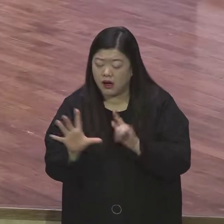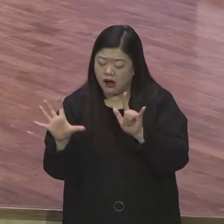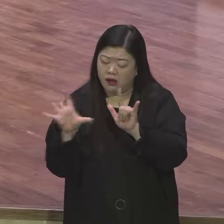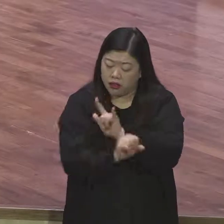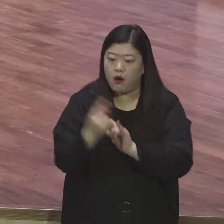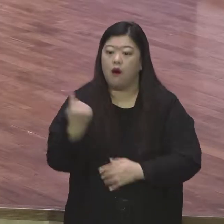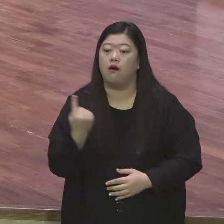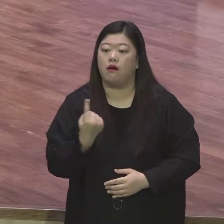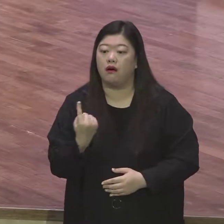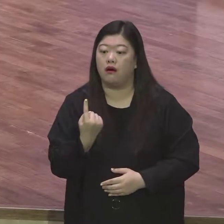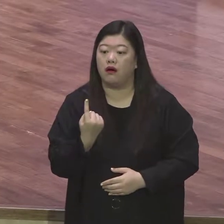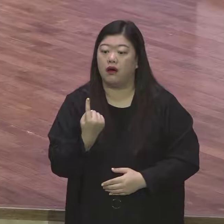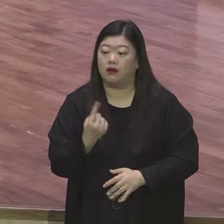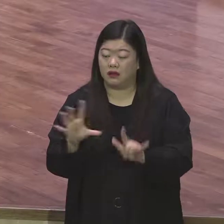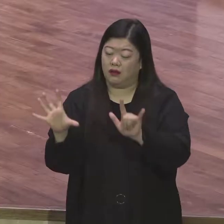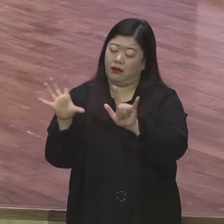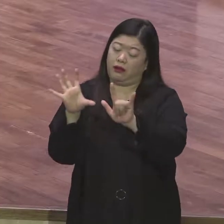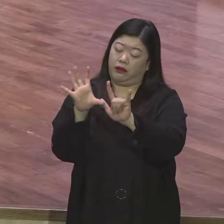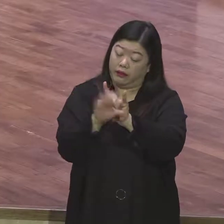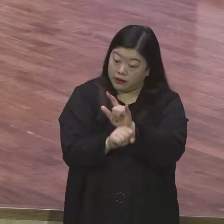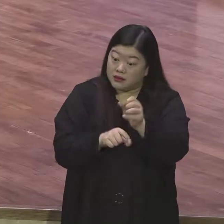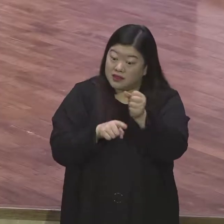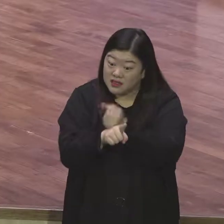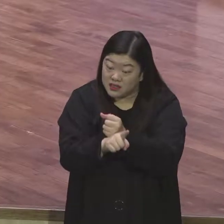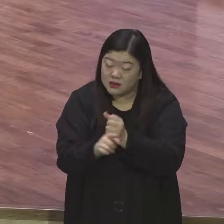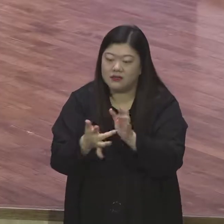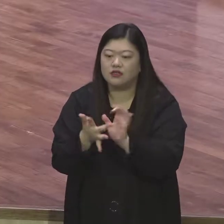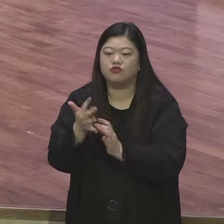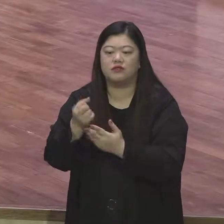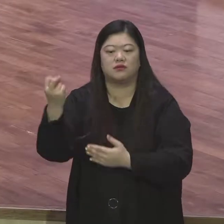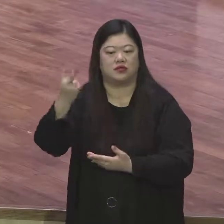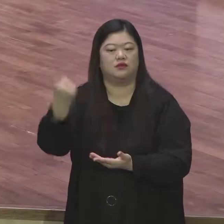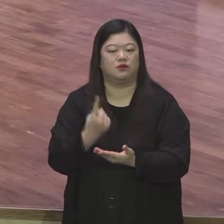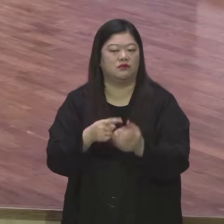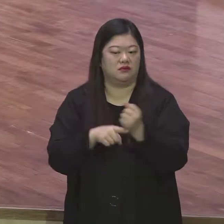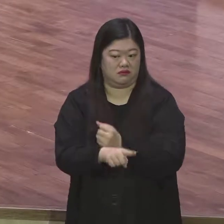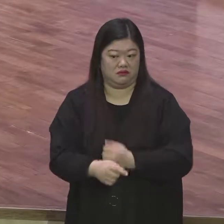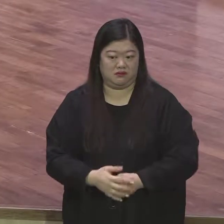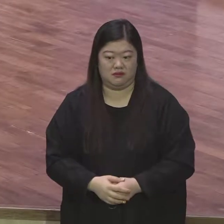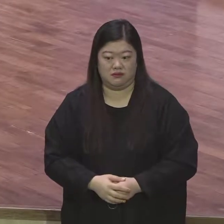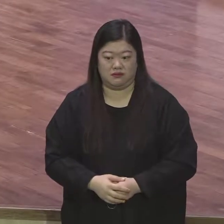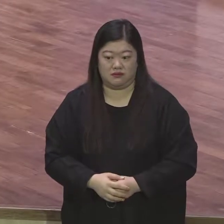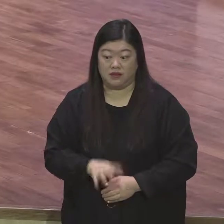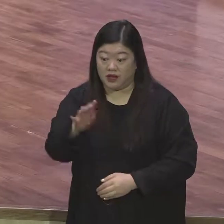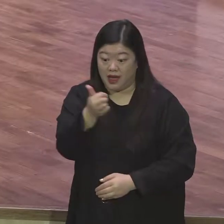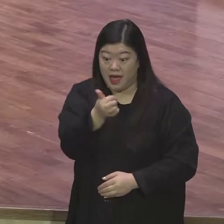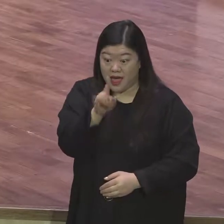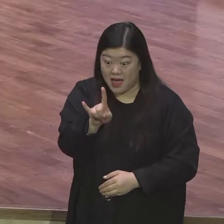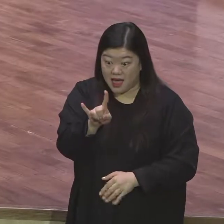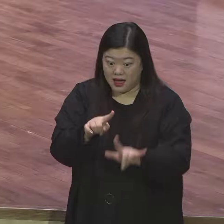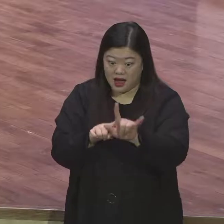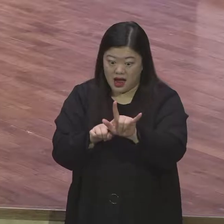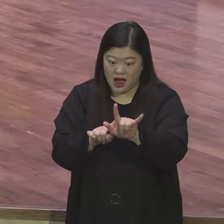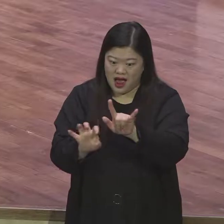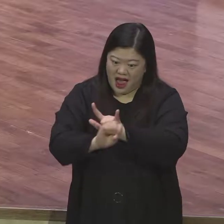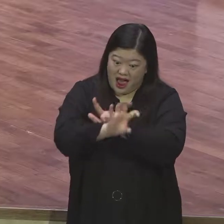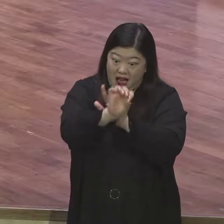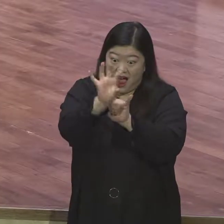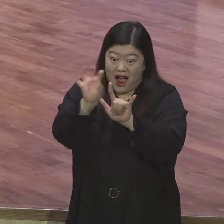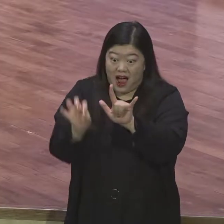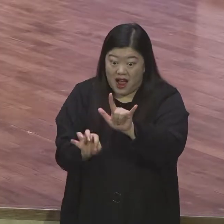오십니다. 성경이 그랬어요. 해가 빛을 잃고 그랬어요. 그래서 해가 빛을 잃으면 끝난다 이 말이죠.